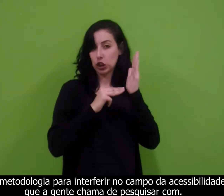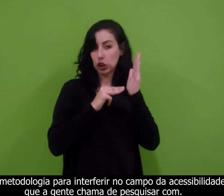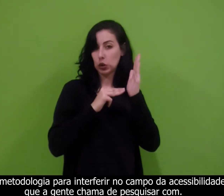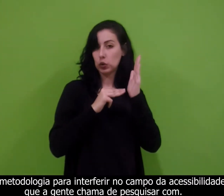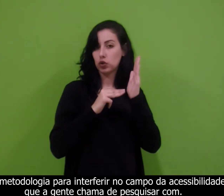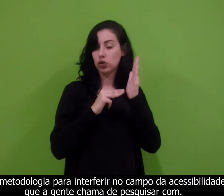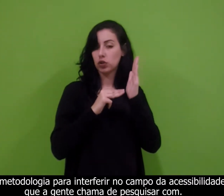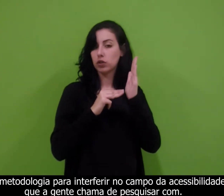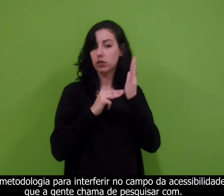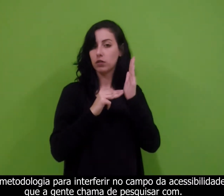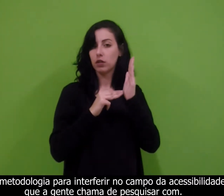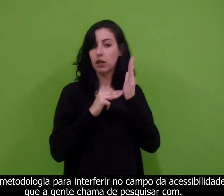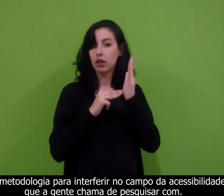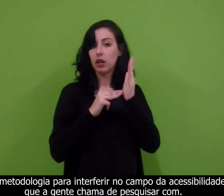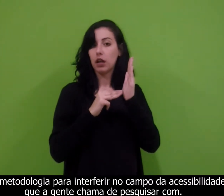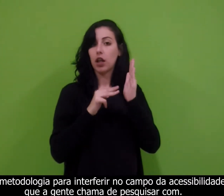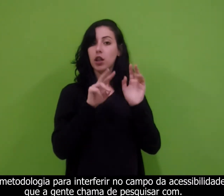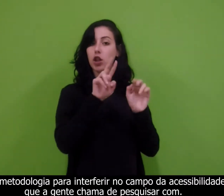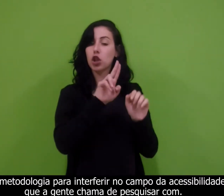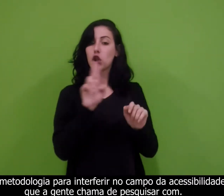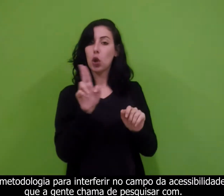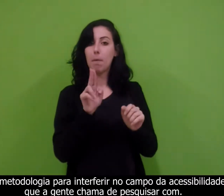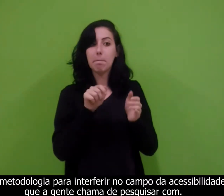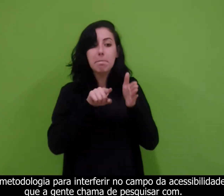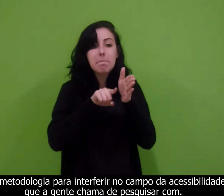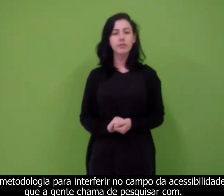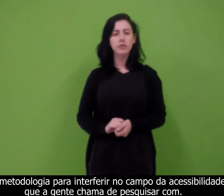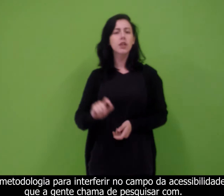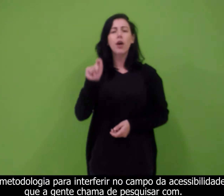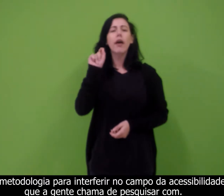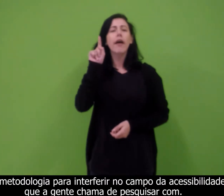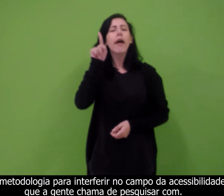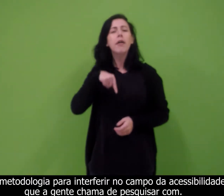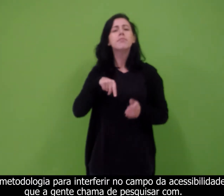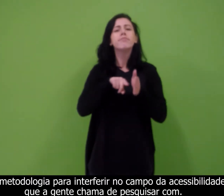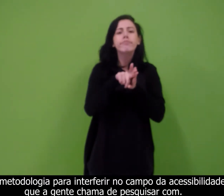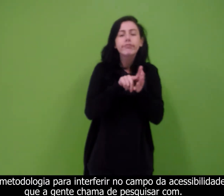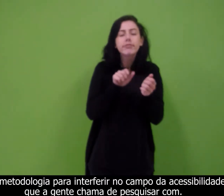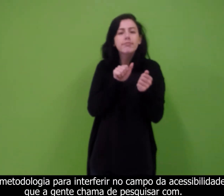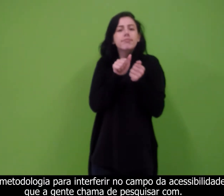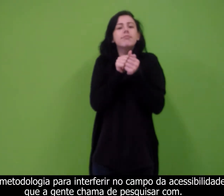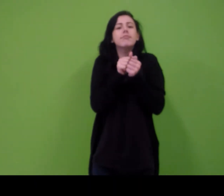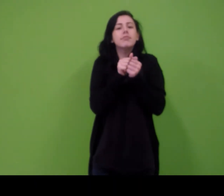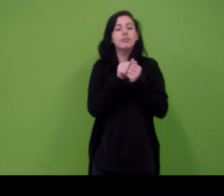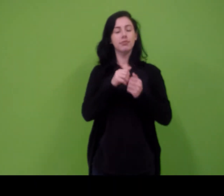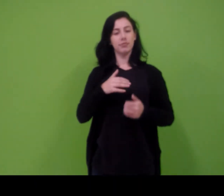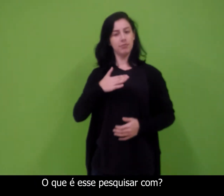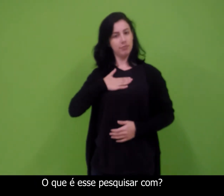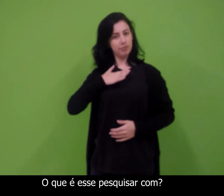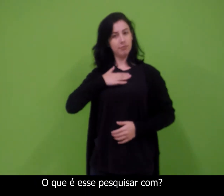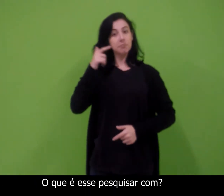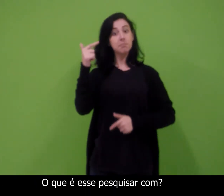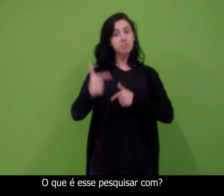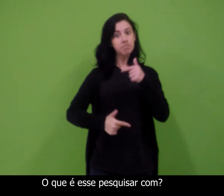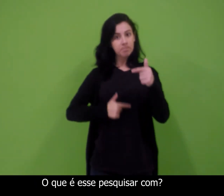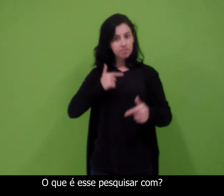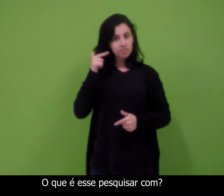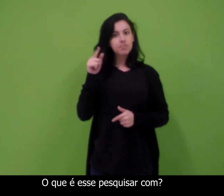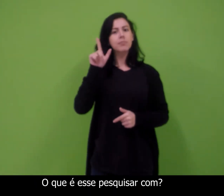no campo da acessibilidade, que a gente chama de pesquisar com. E o que é esse pesquisar